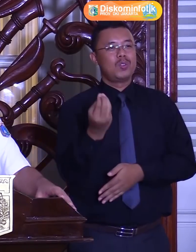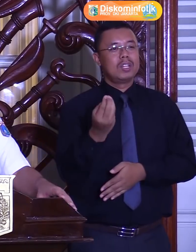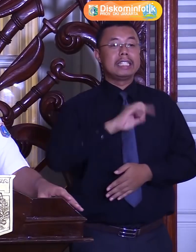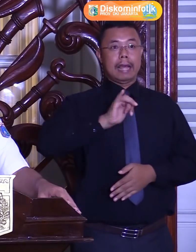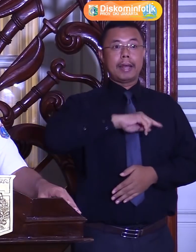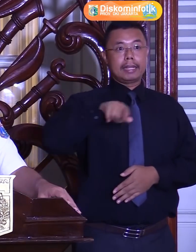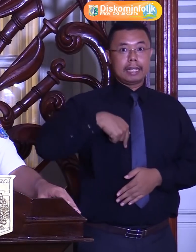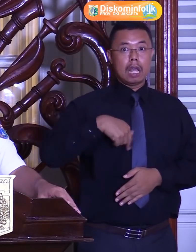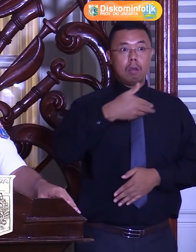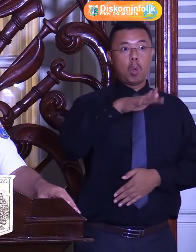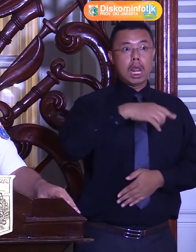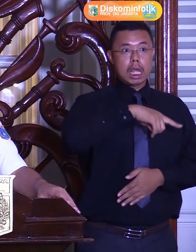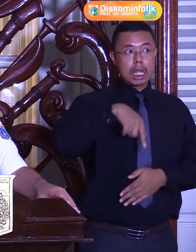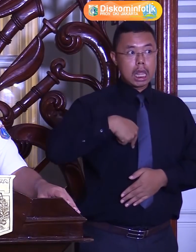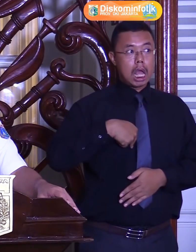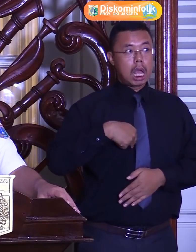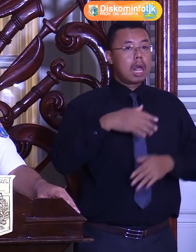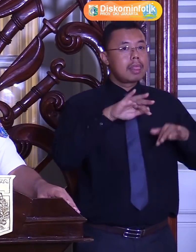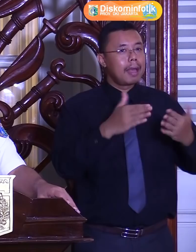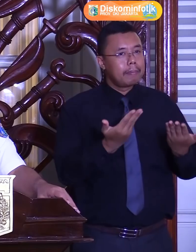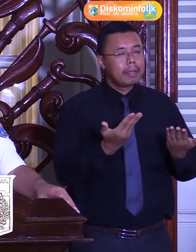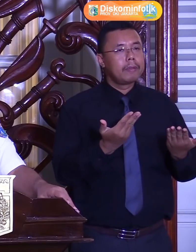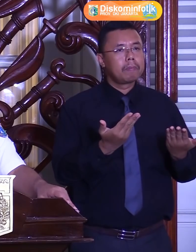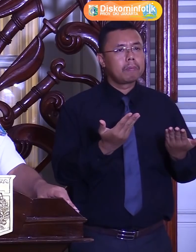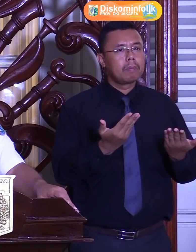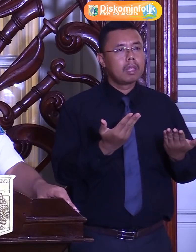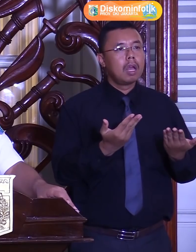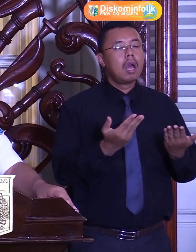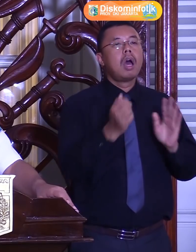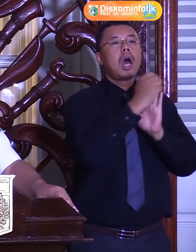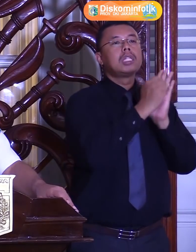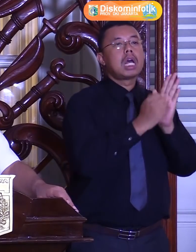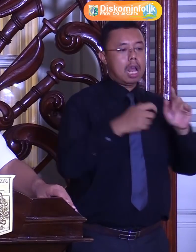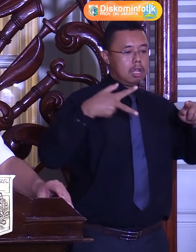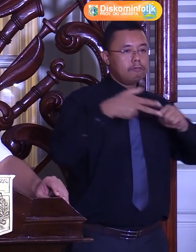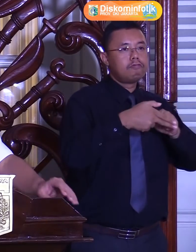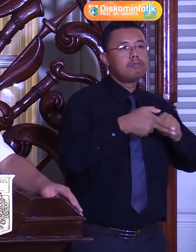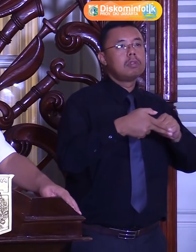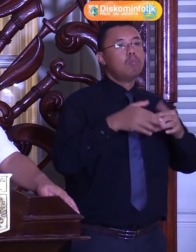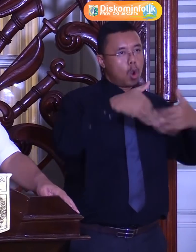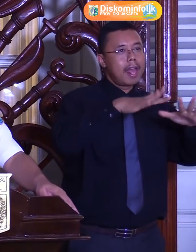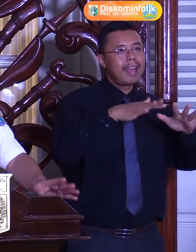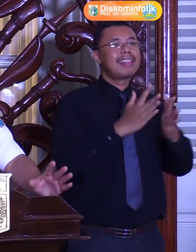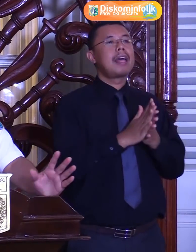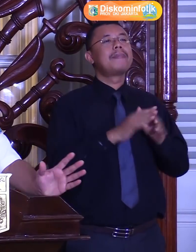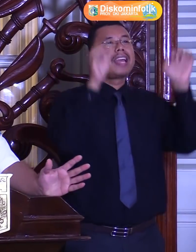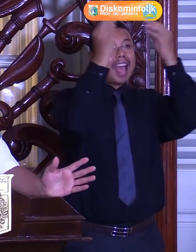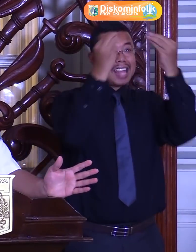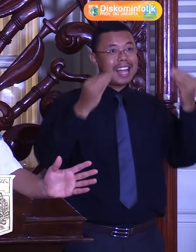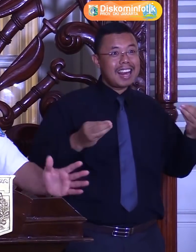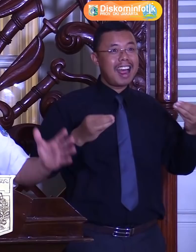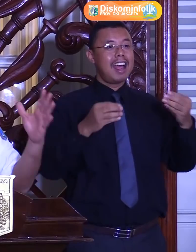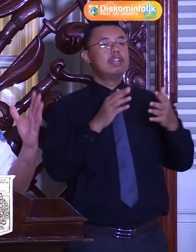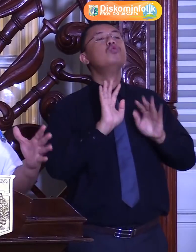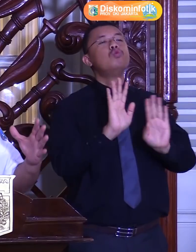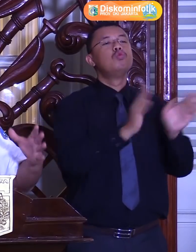khitan, boleh khitan, ada masalah, tapi perayaannya tunda dulu. Jadi substansinya